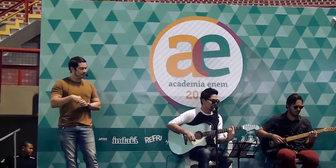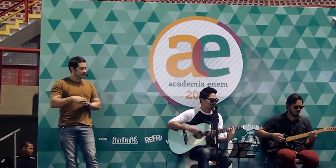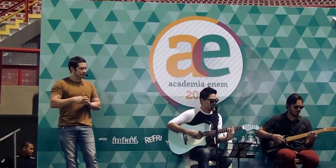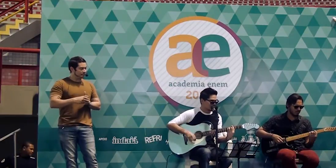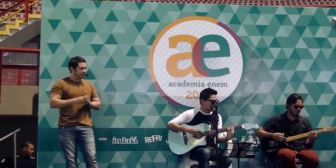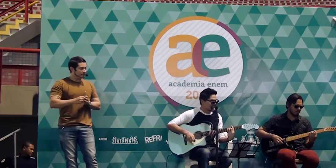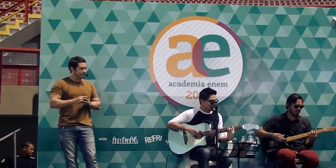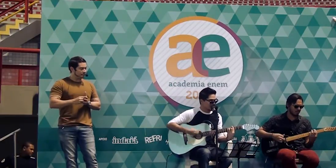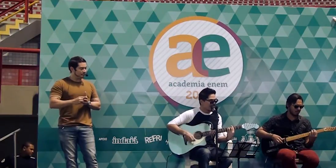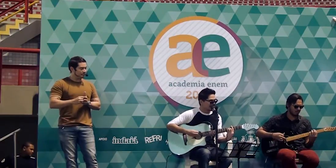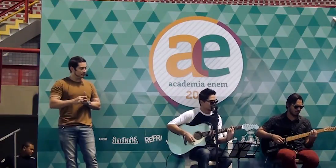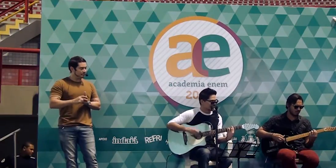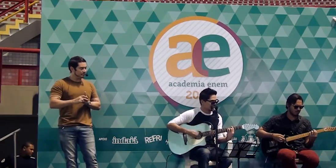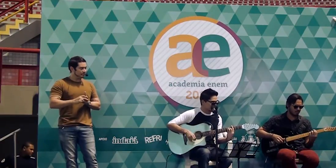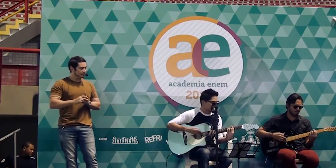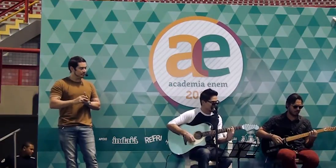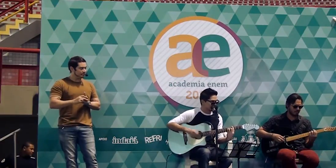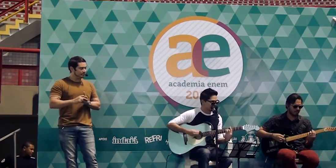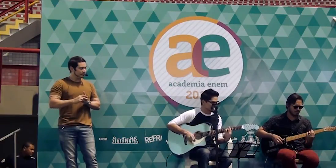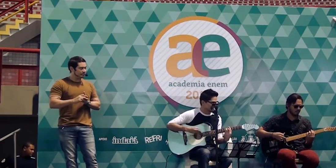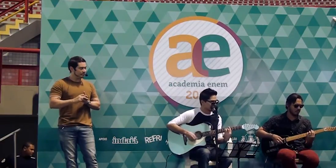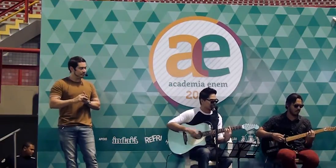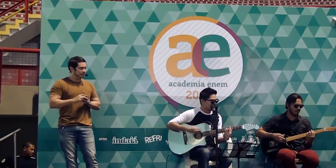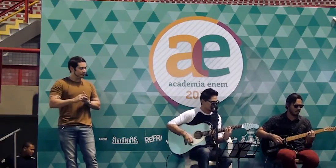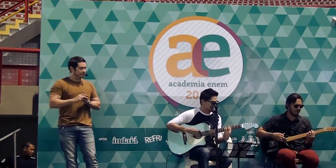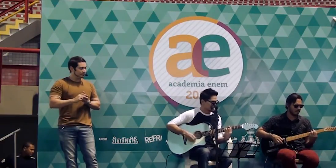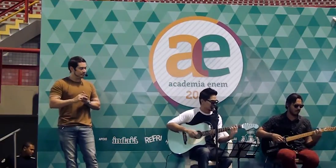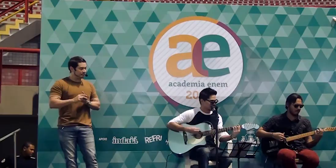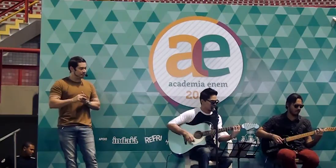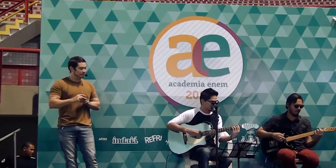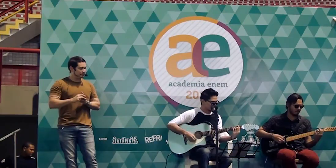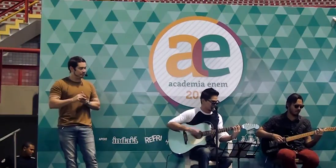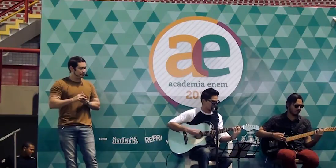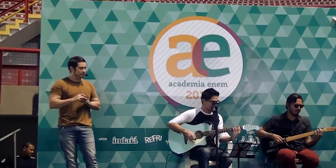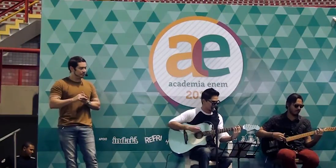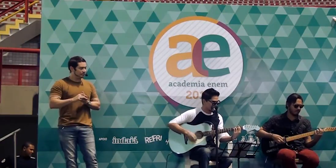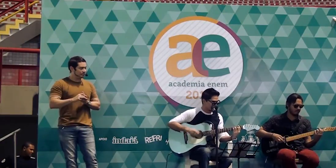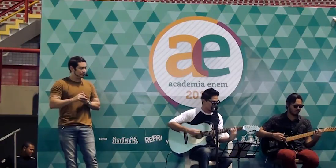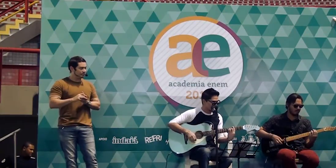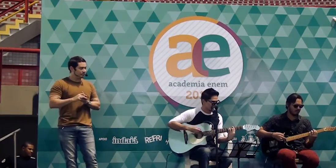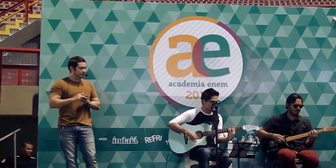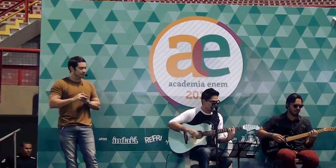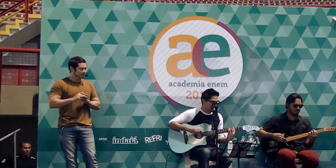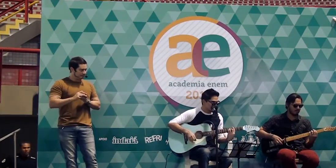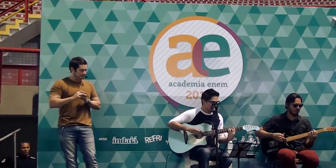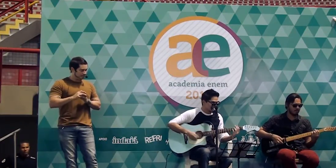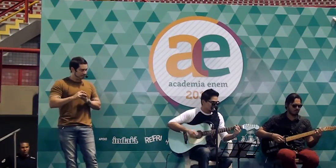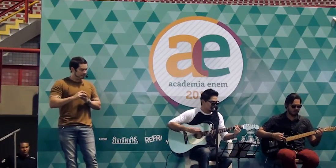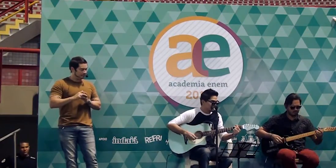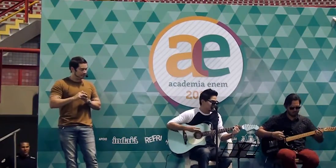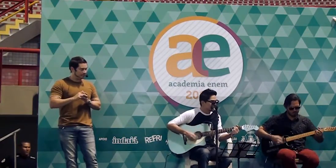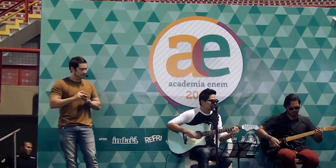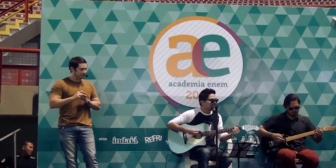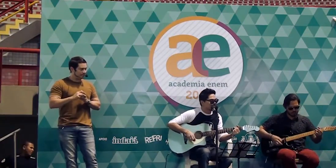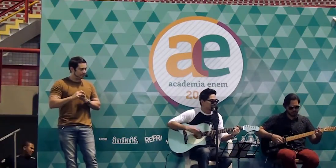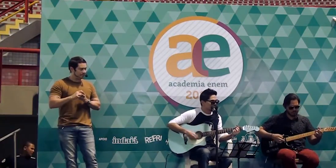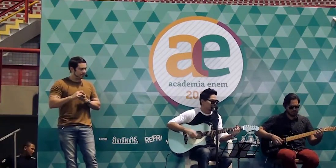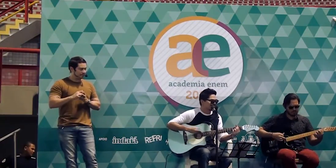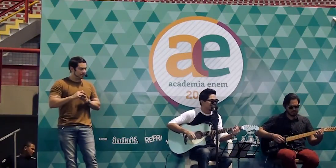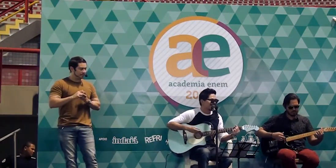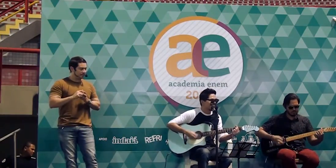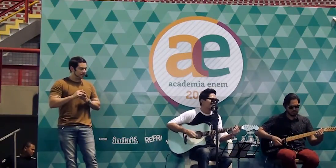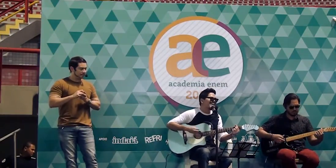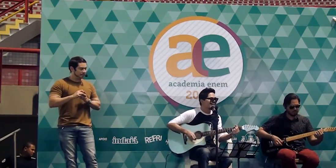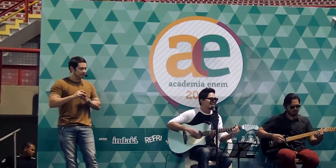traidor. E mato também Maria Lúcia, aquela menina sabe que já veio por amor. E Santo Cristo não sabia